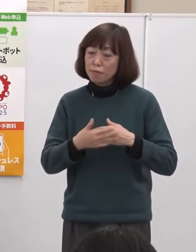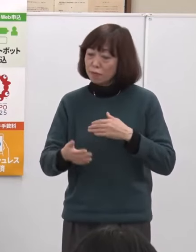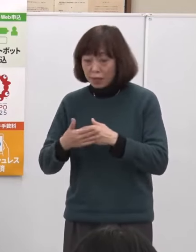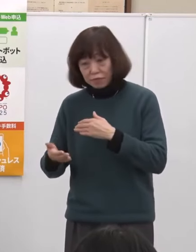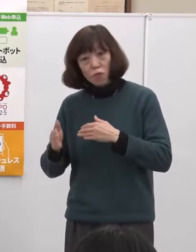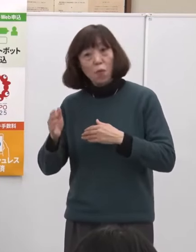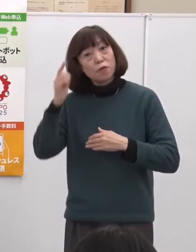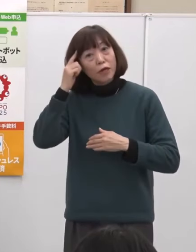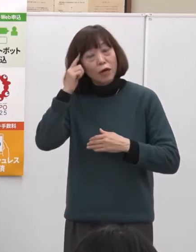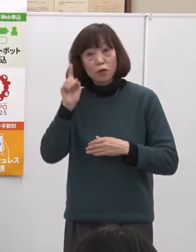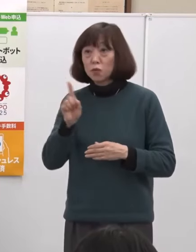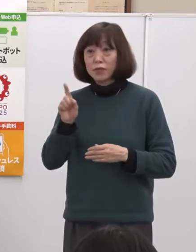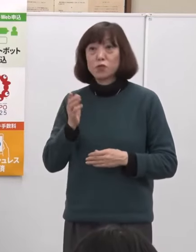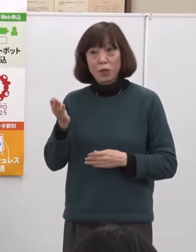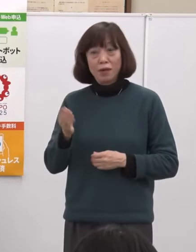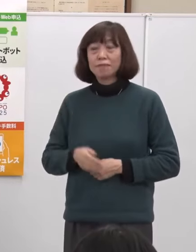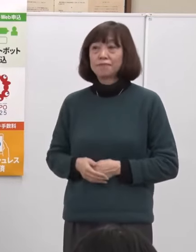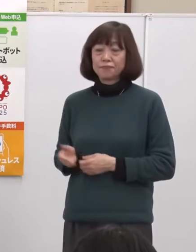ょうか。